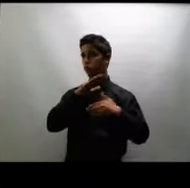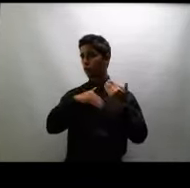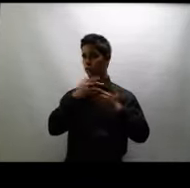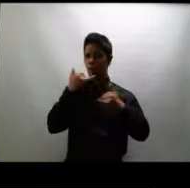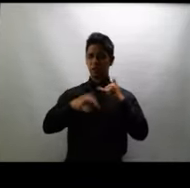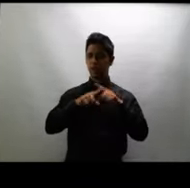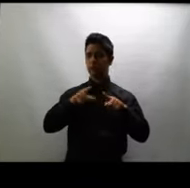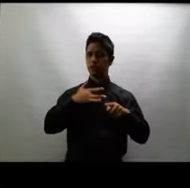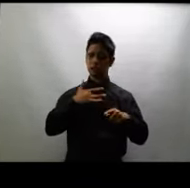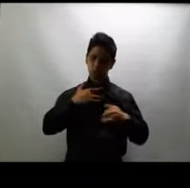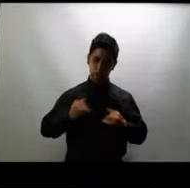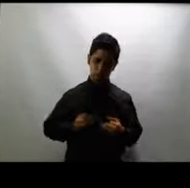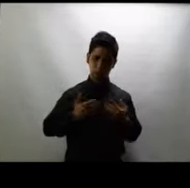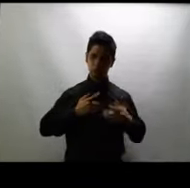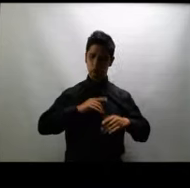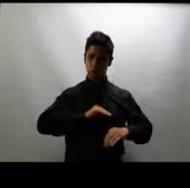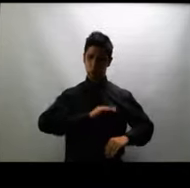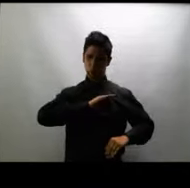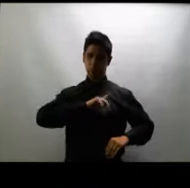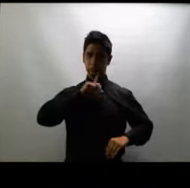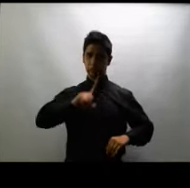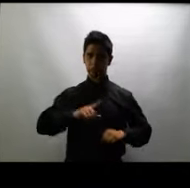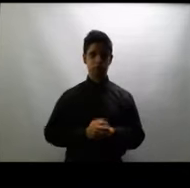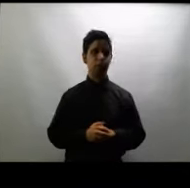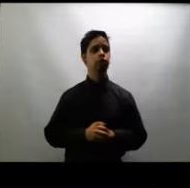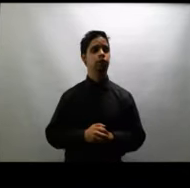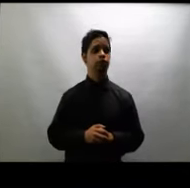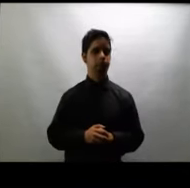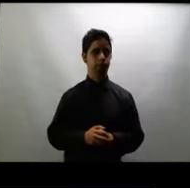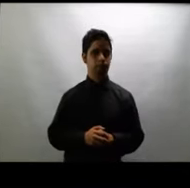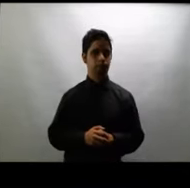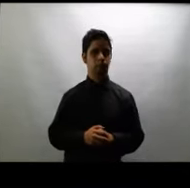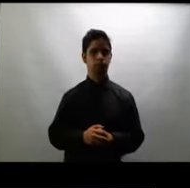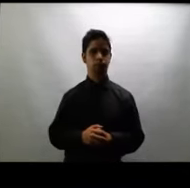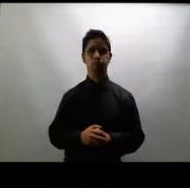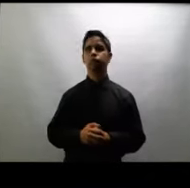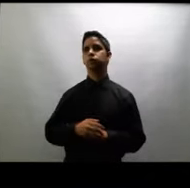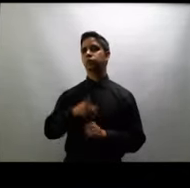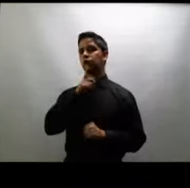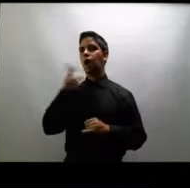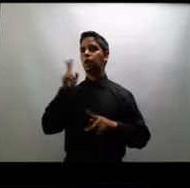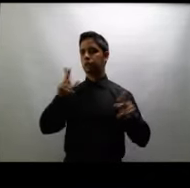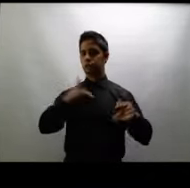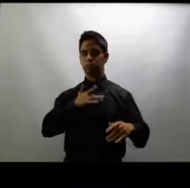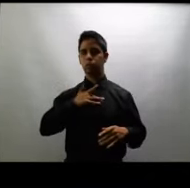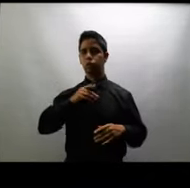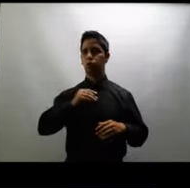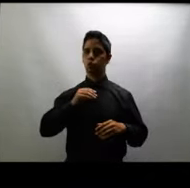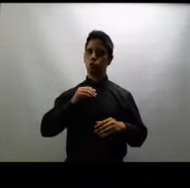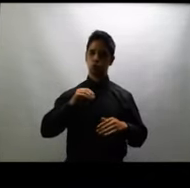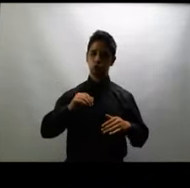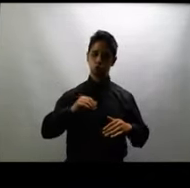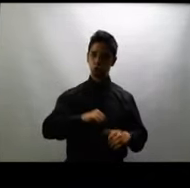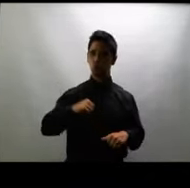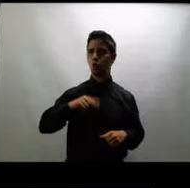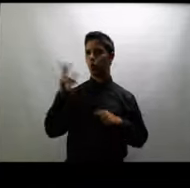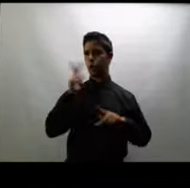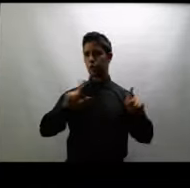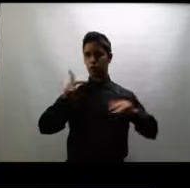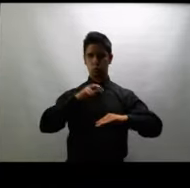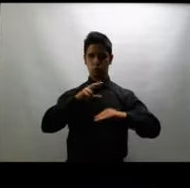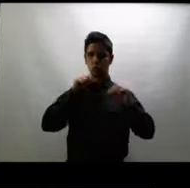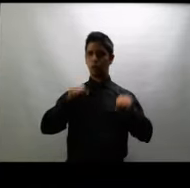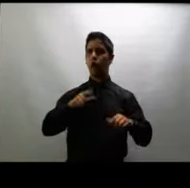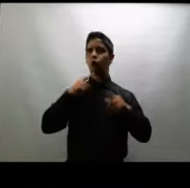agradece, y nosotros así siempre que, estamos y no ahí. Solamente eso, gente, siéntase orgulloso de que la gente de su país está